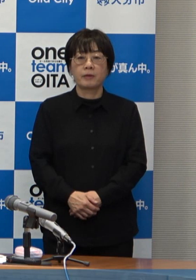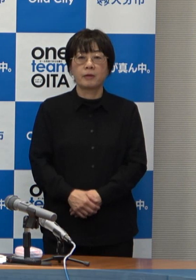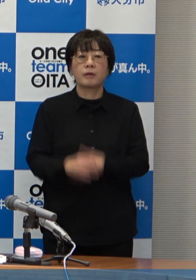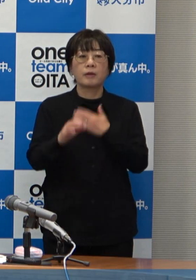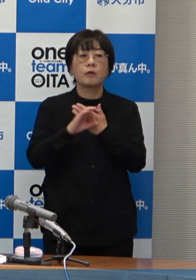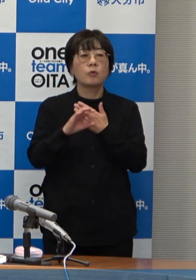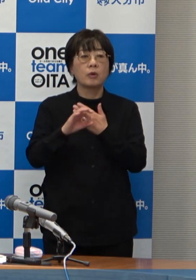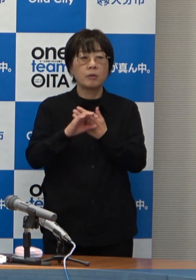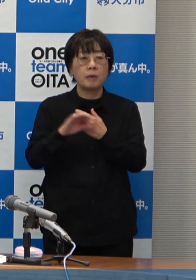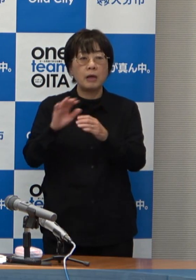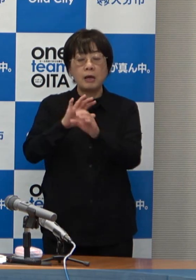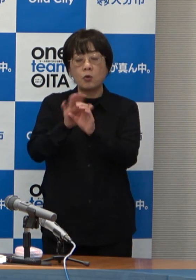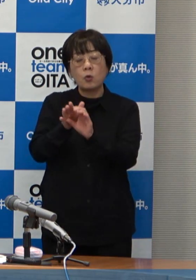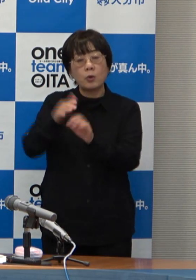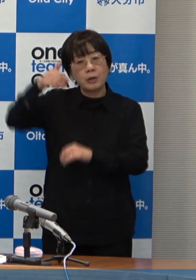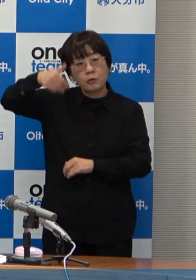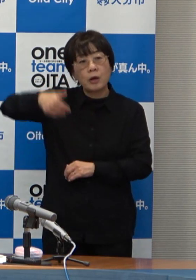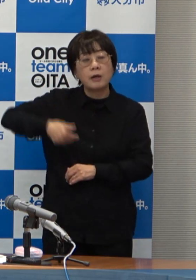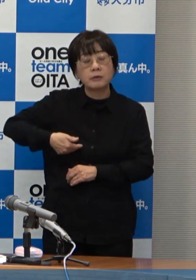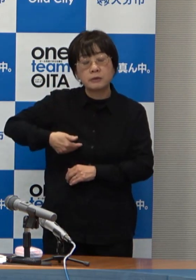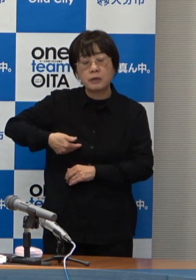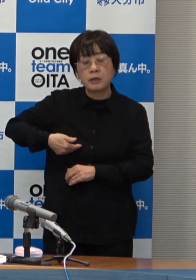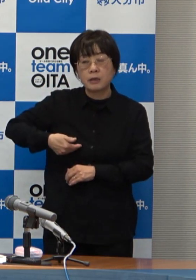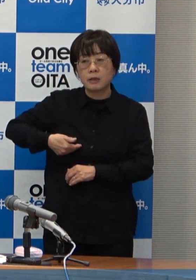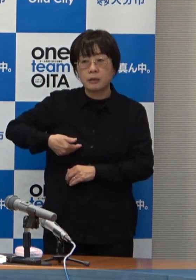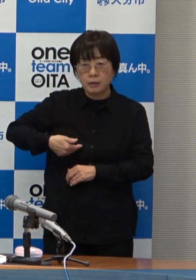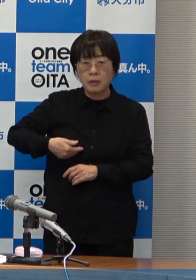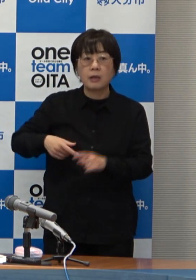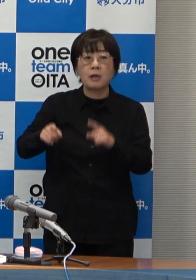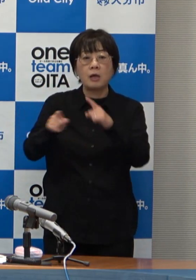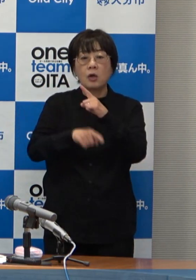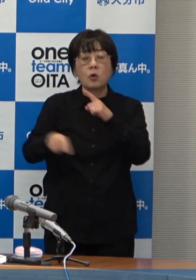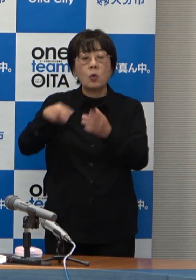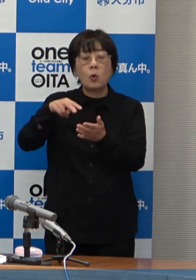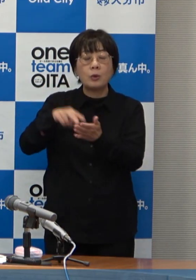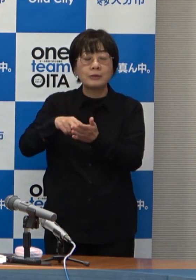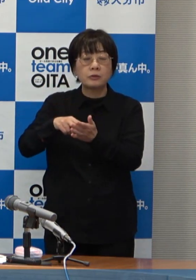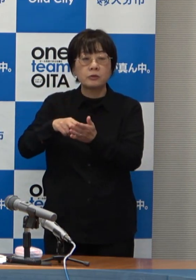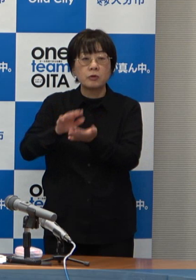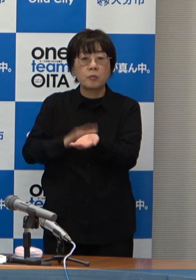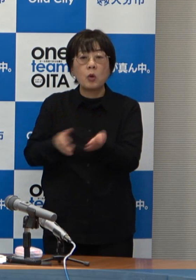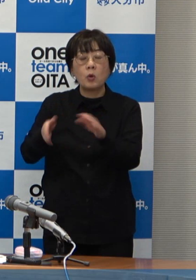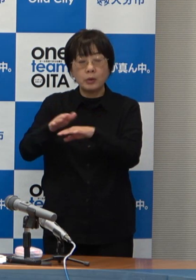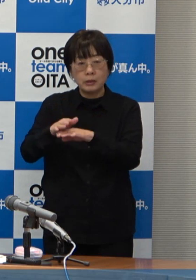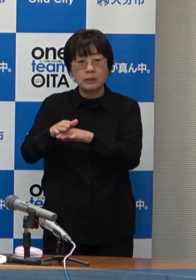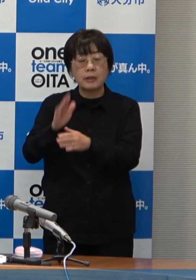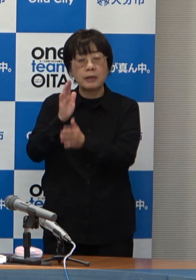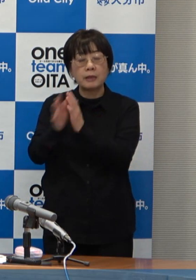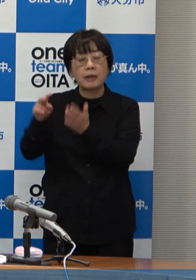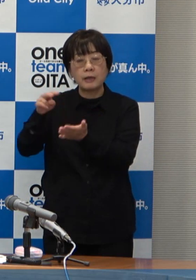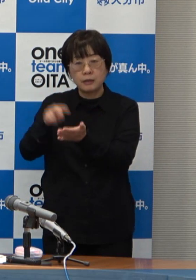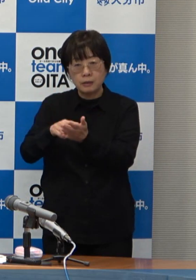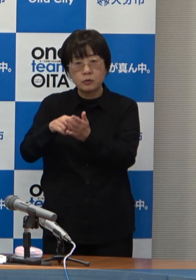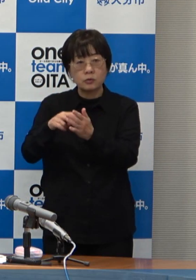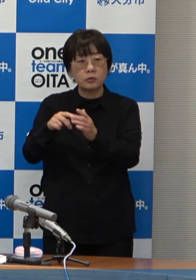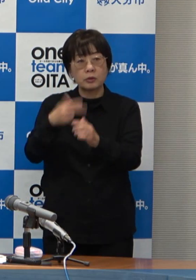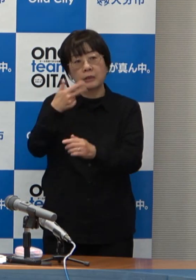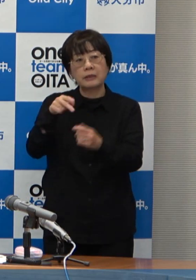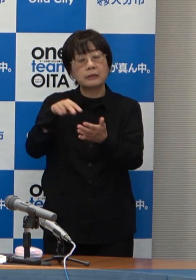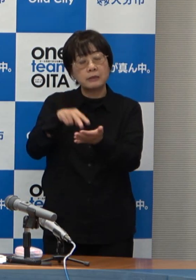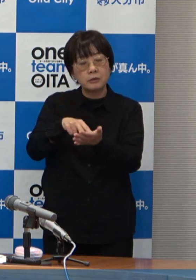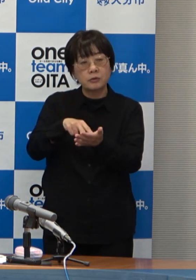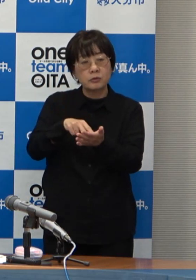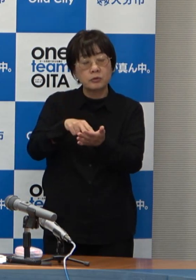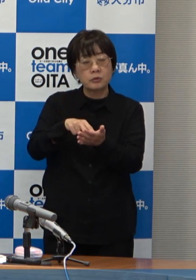こコロナの反省でね公立病院県立だとか市立だとか市民病院だとかと